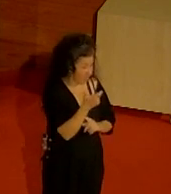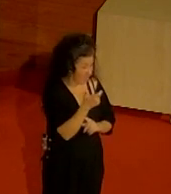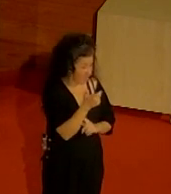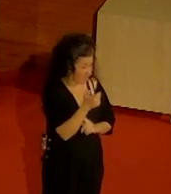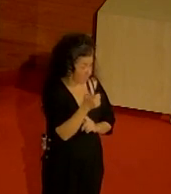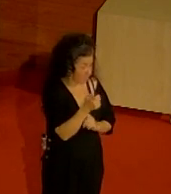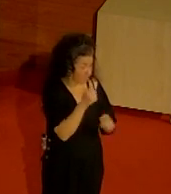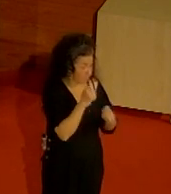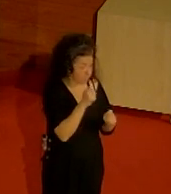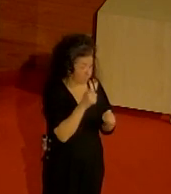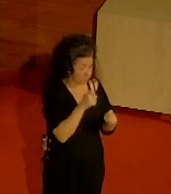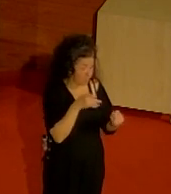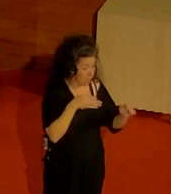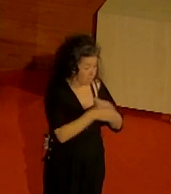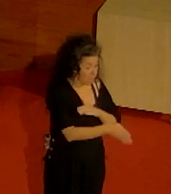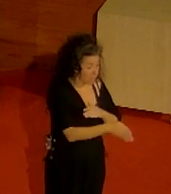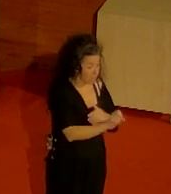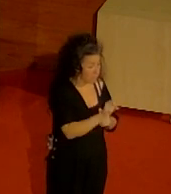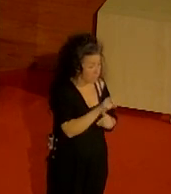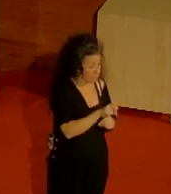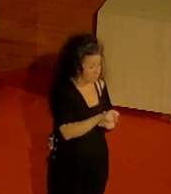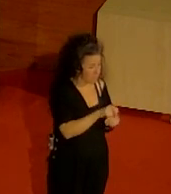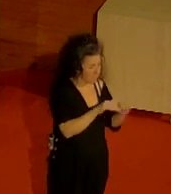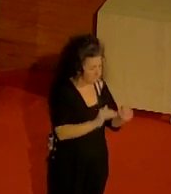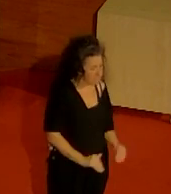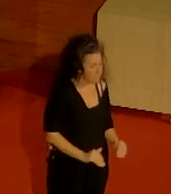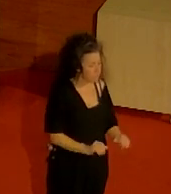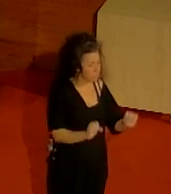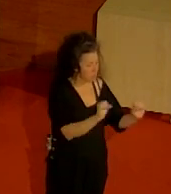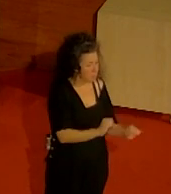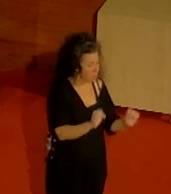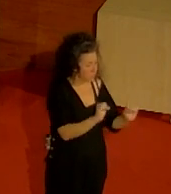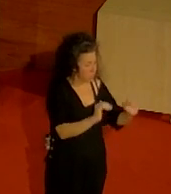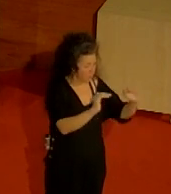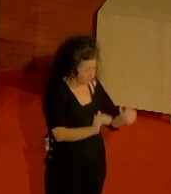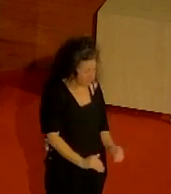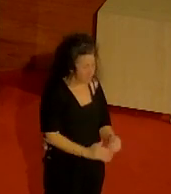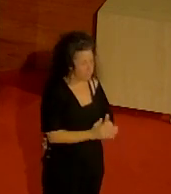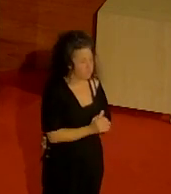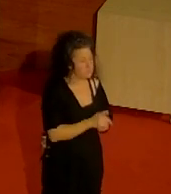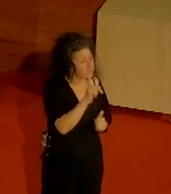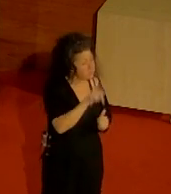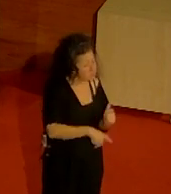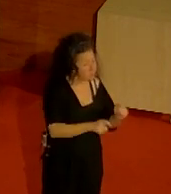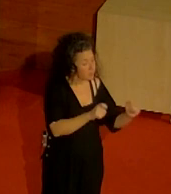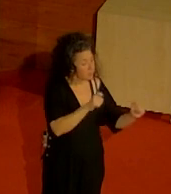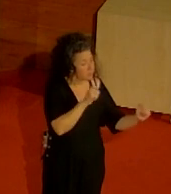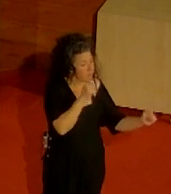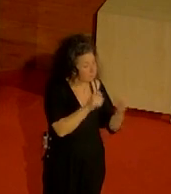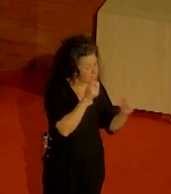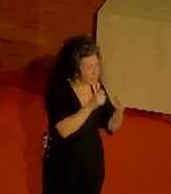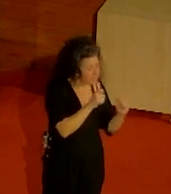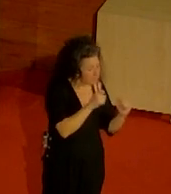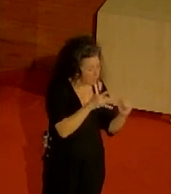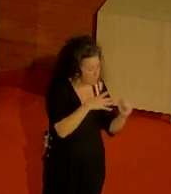y están evidentemente en una situación de mayor desprotección. Y también la prensa puede hablar menos con estas personas. ¿Por qué?